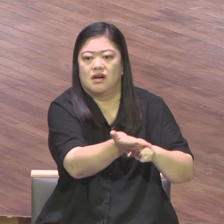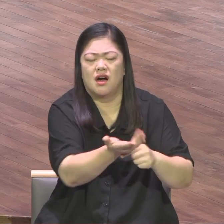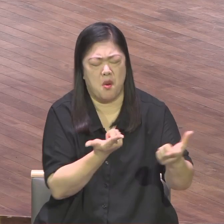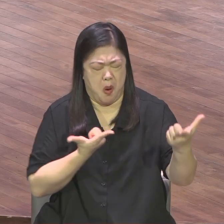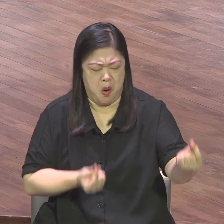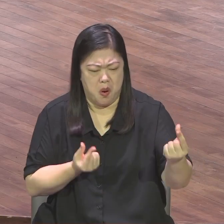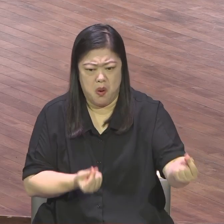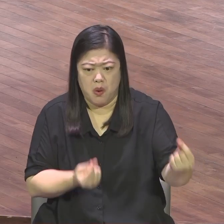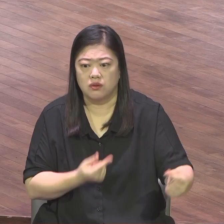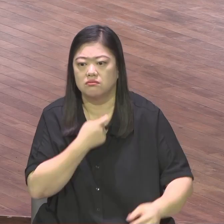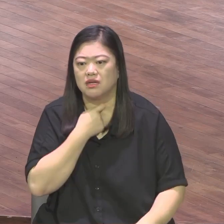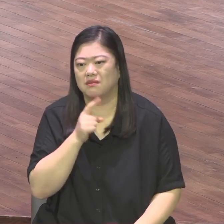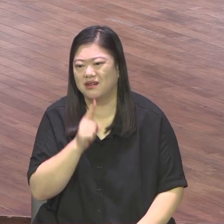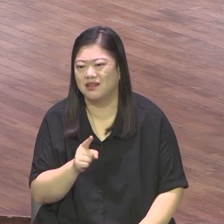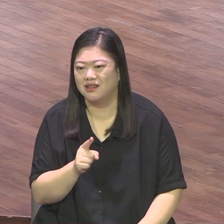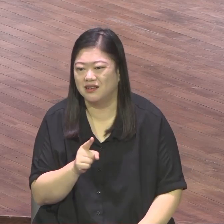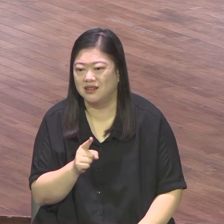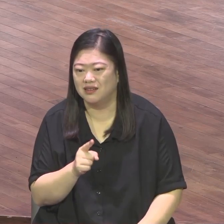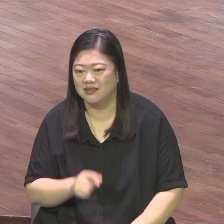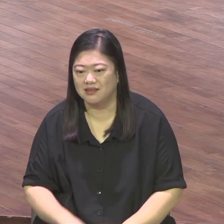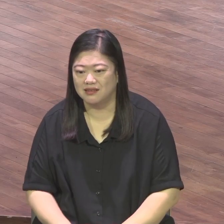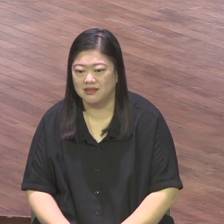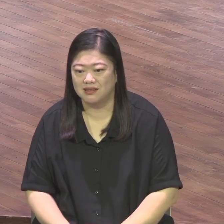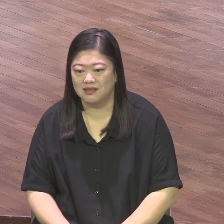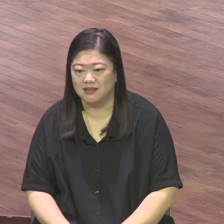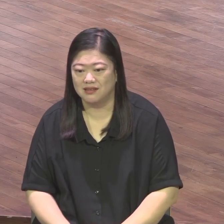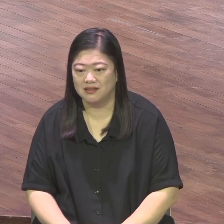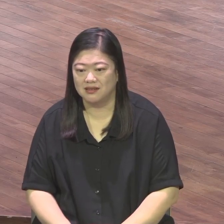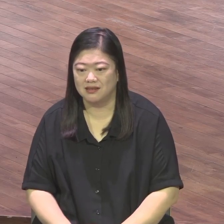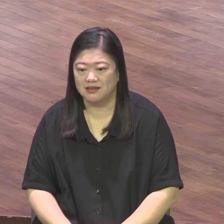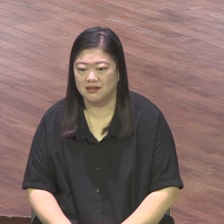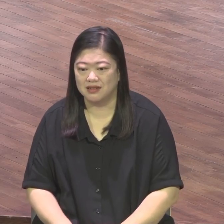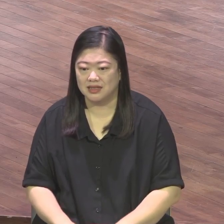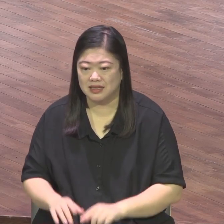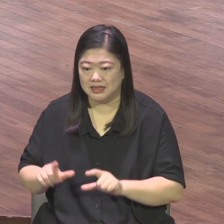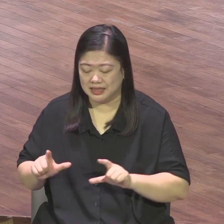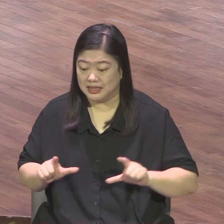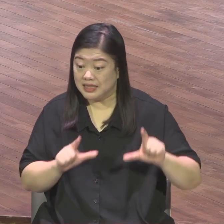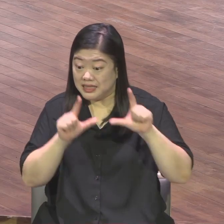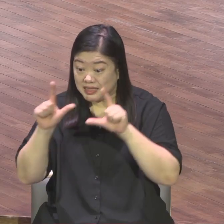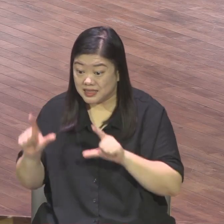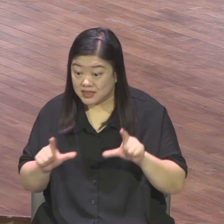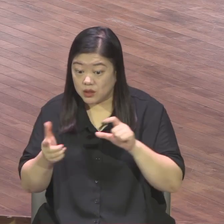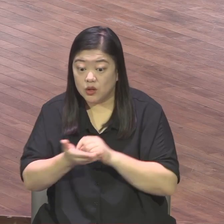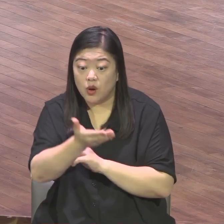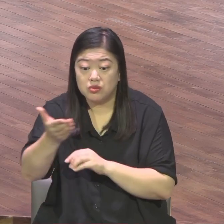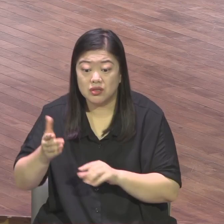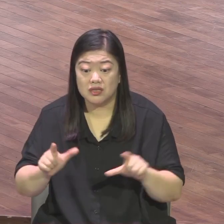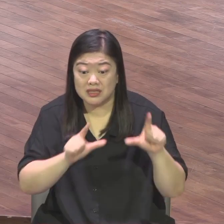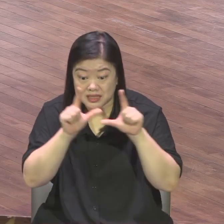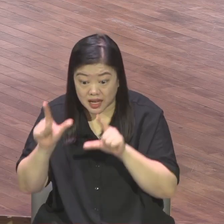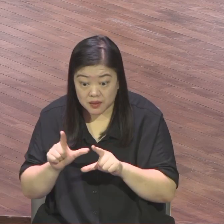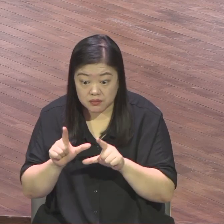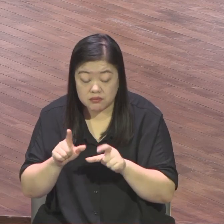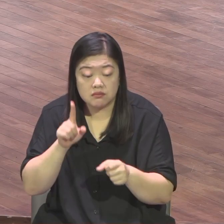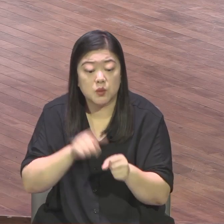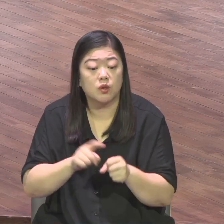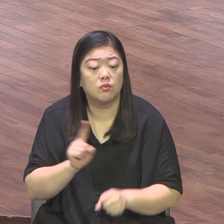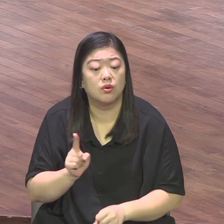자신이 살아가고 있는 이유와 삶의 목적 대신 예수 그리스도 당신들도 만나면 좋겠다.